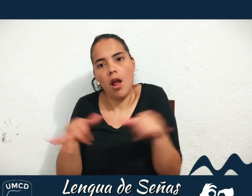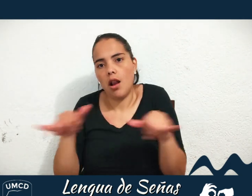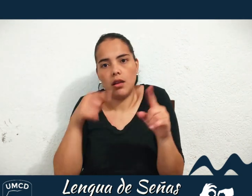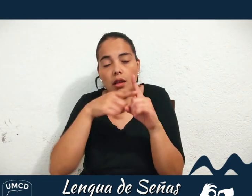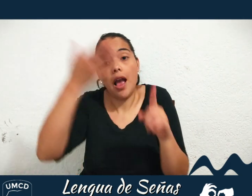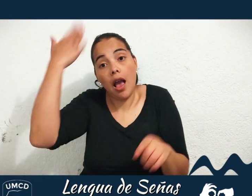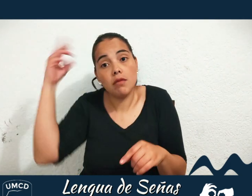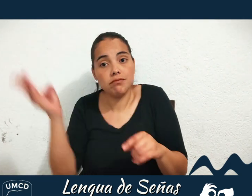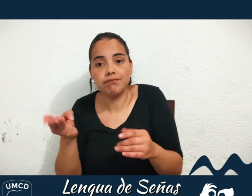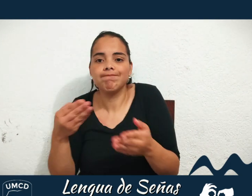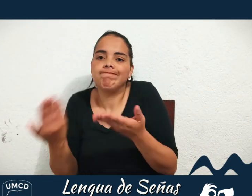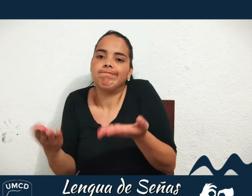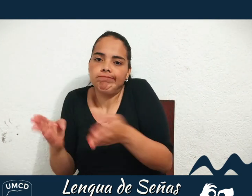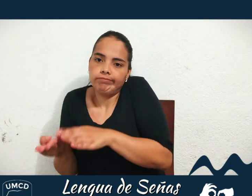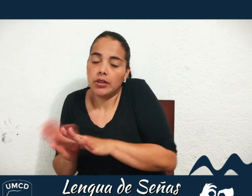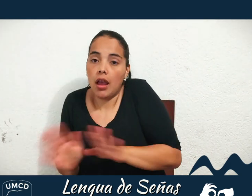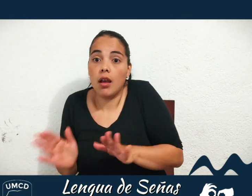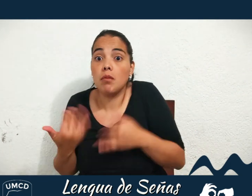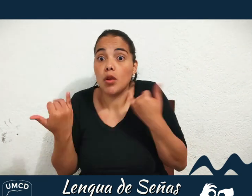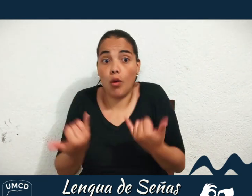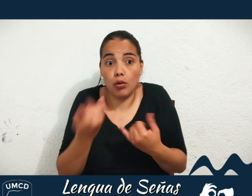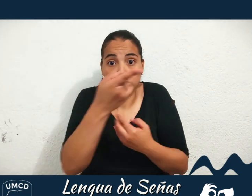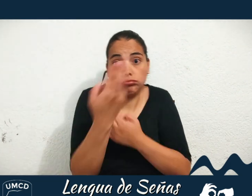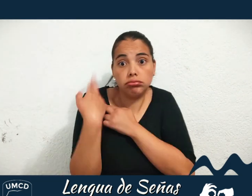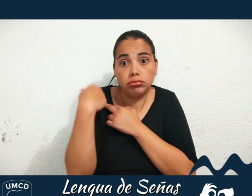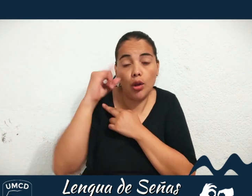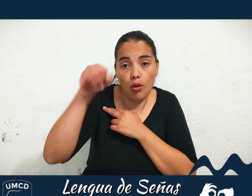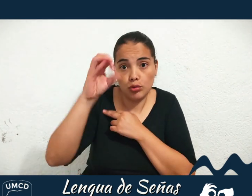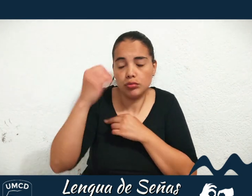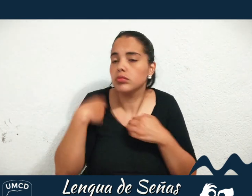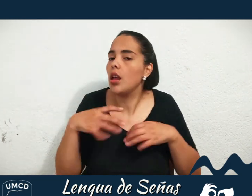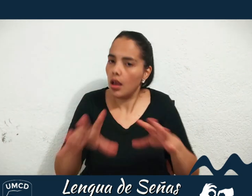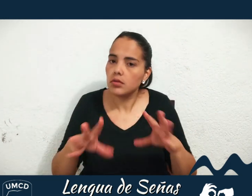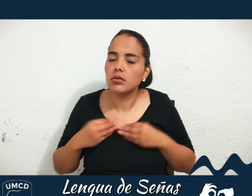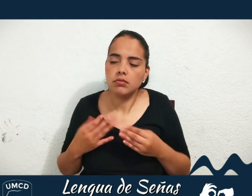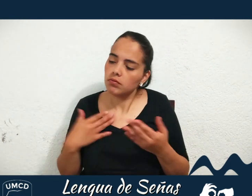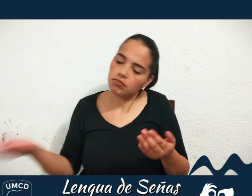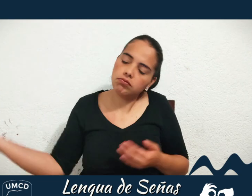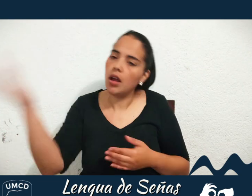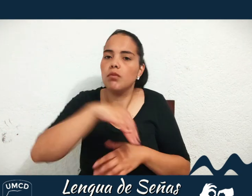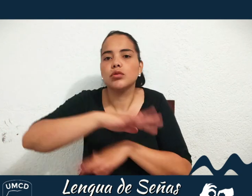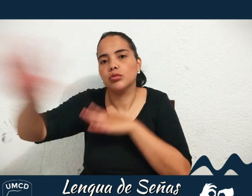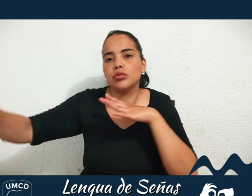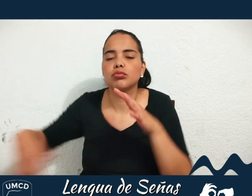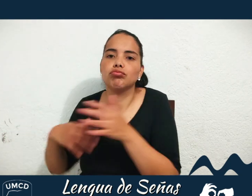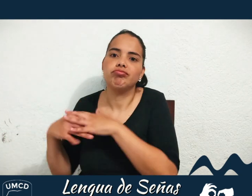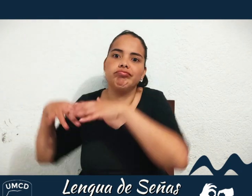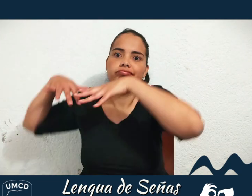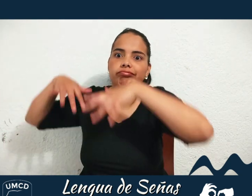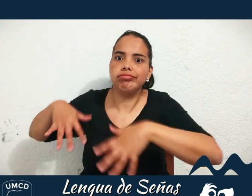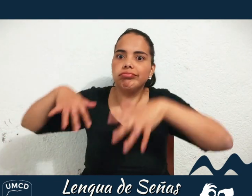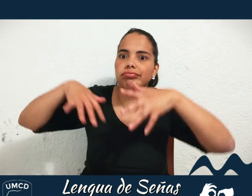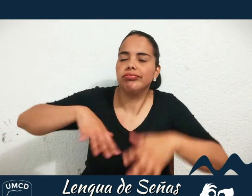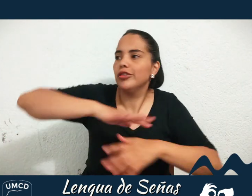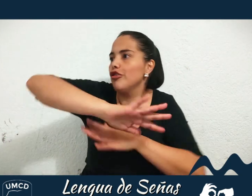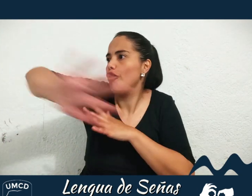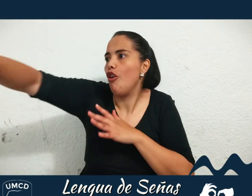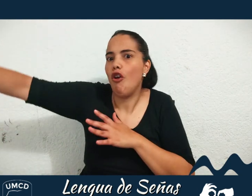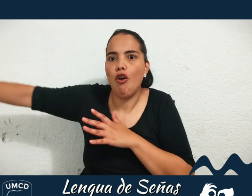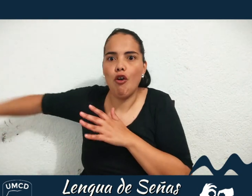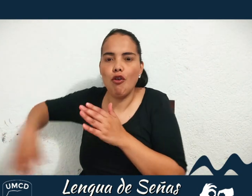Moisés, queremos ver que Dios esté contigo y lo haremos a cabalidad. Y se comprometen. Y